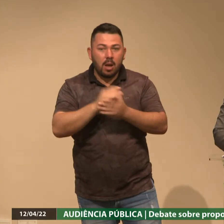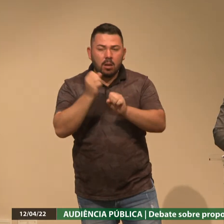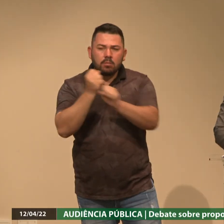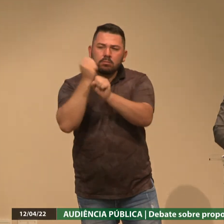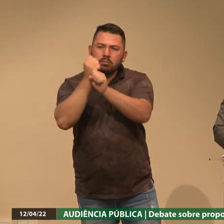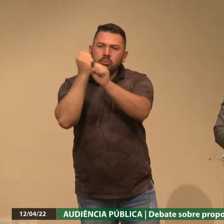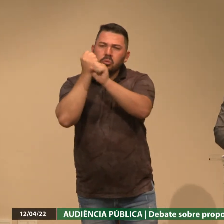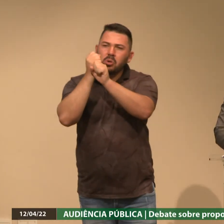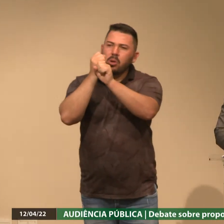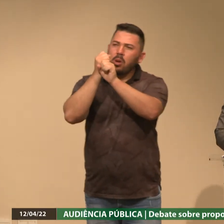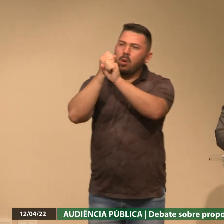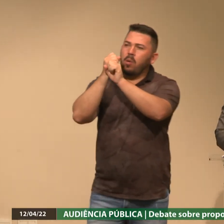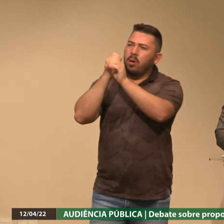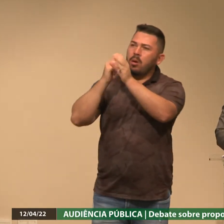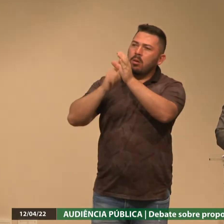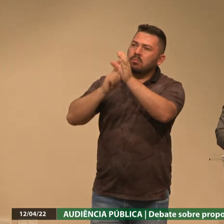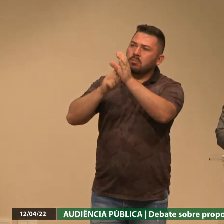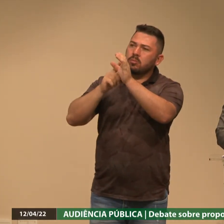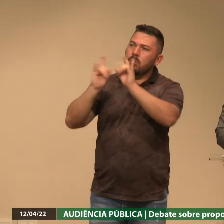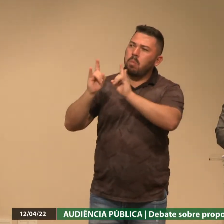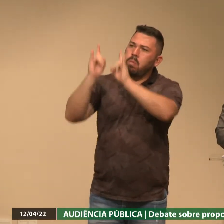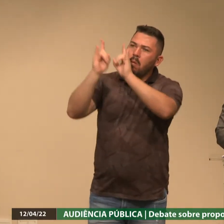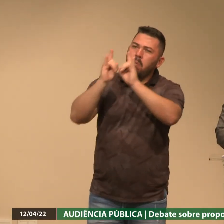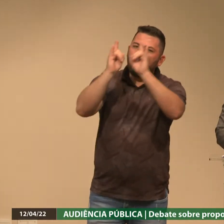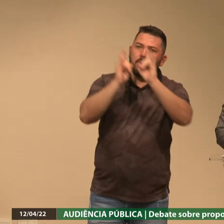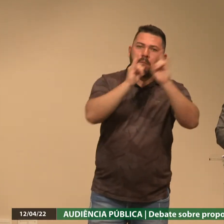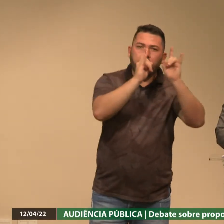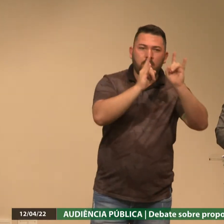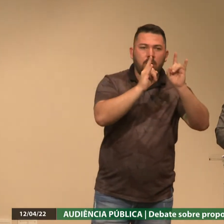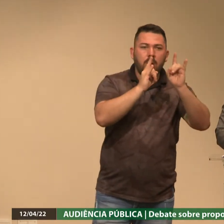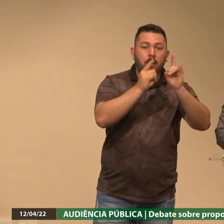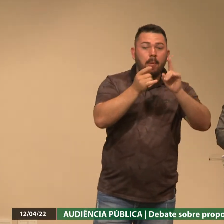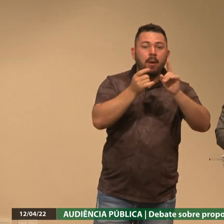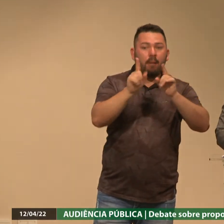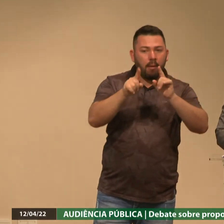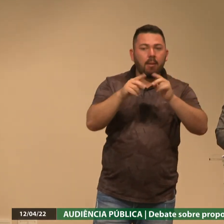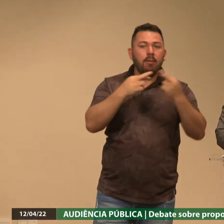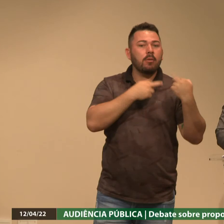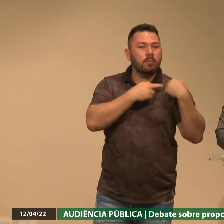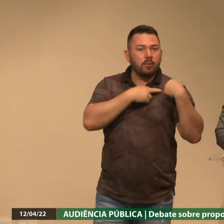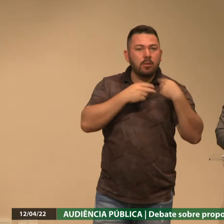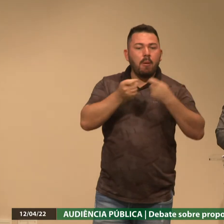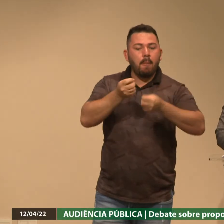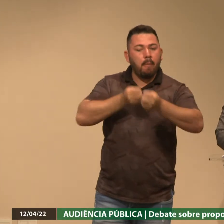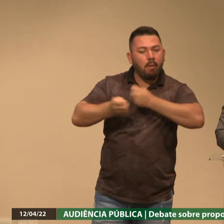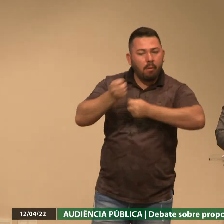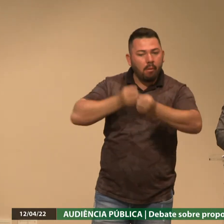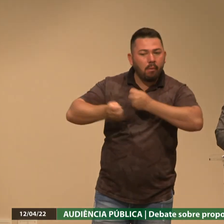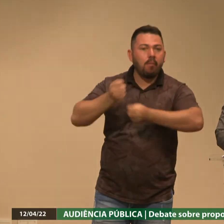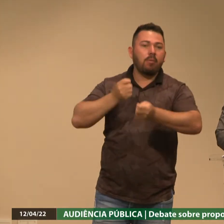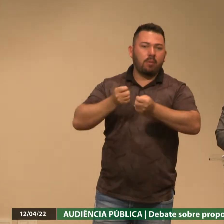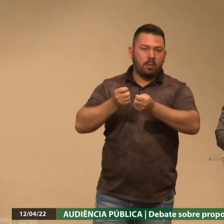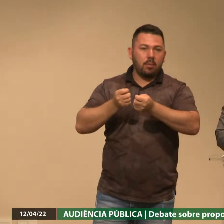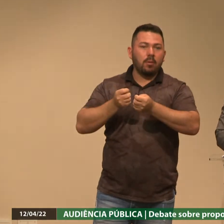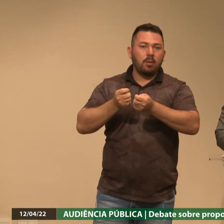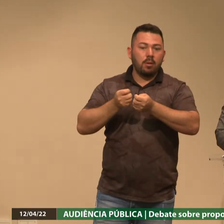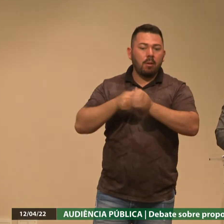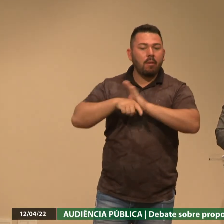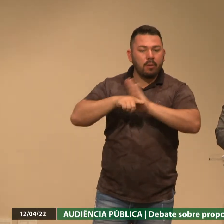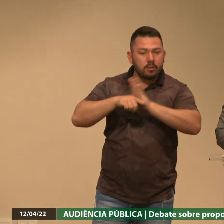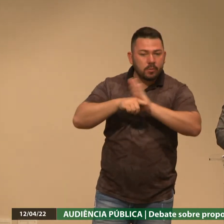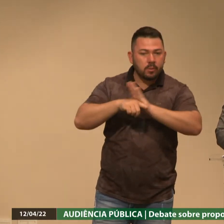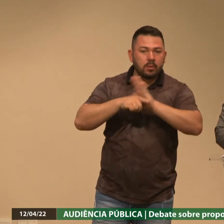construiu uma cidade que é responsável pela pela economia do Estado de nevada simplesmente isso explorando